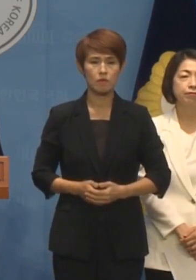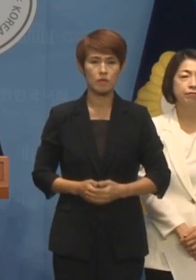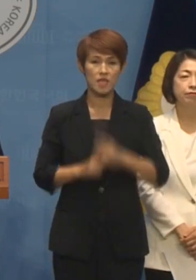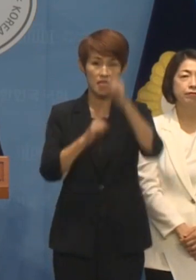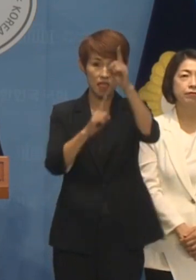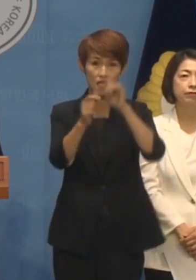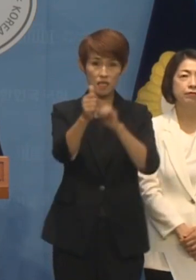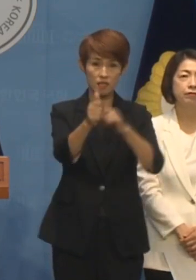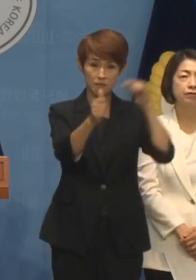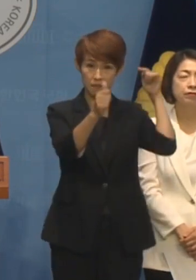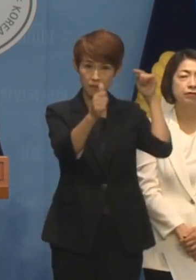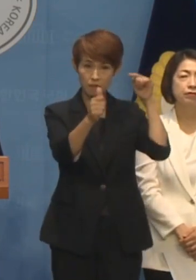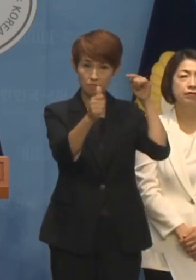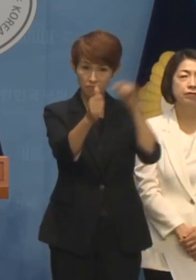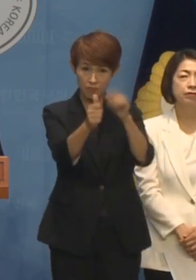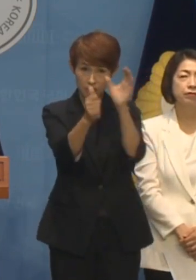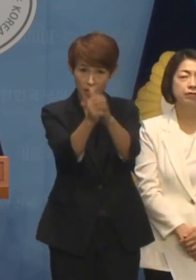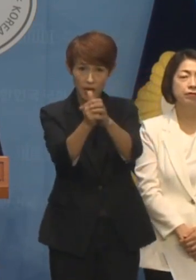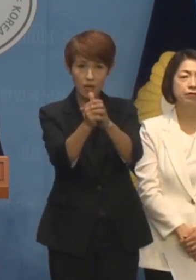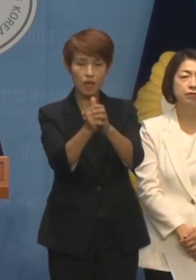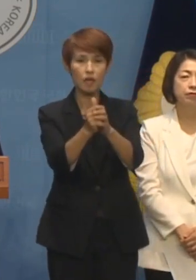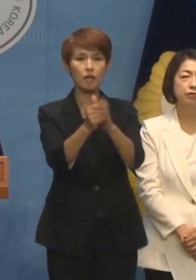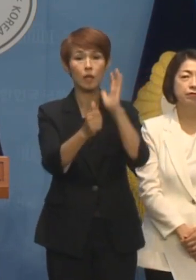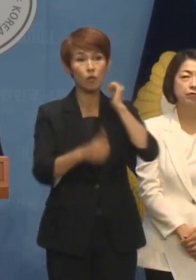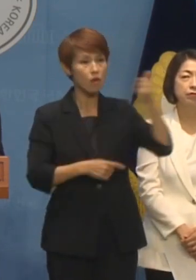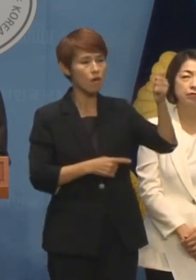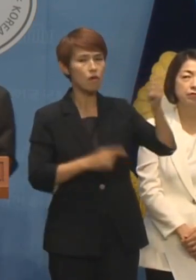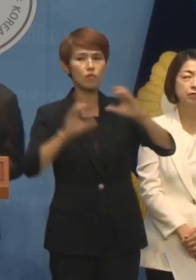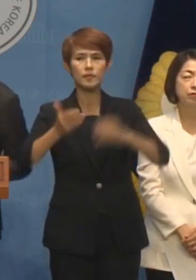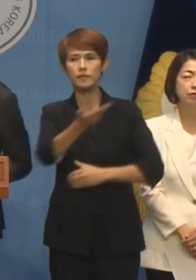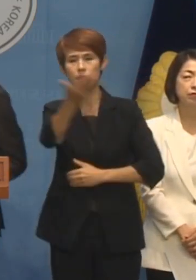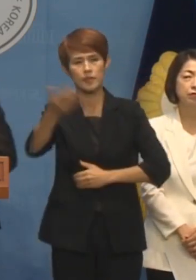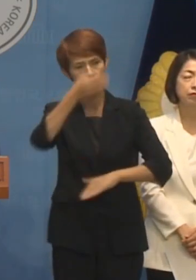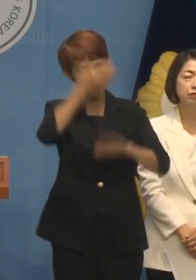윤석열 대통령은 국민들 앞에 사과하십시오.